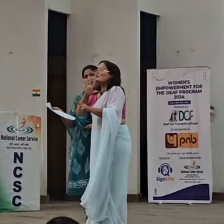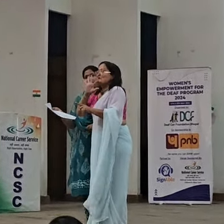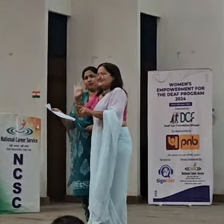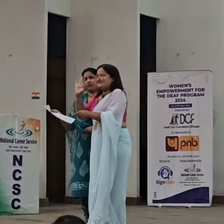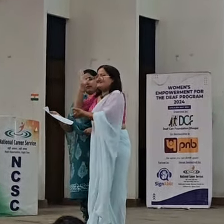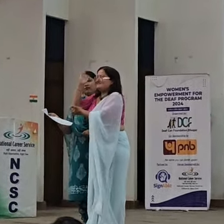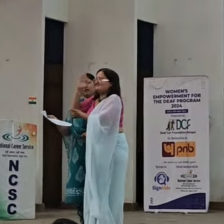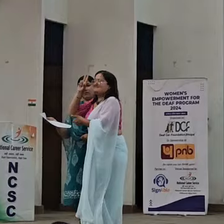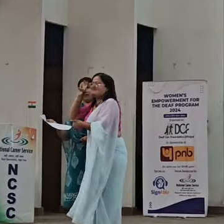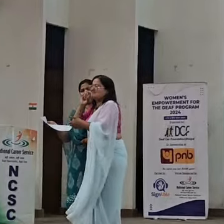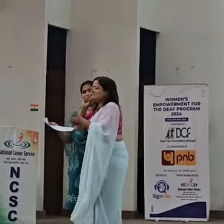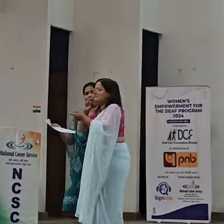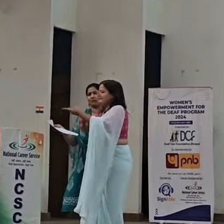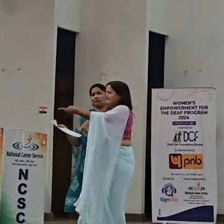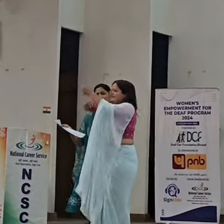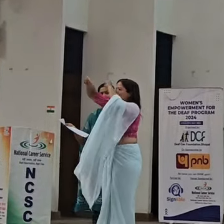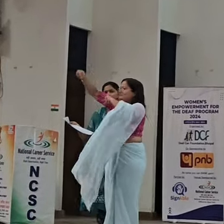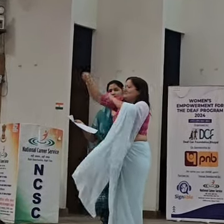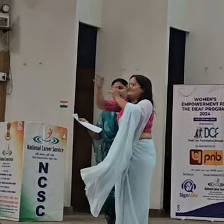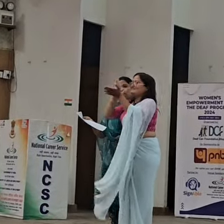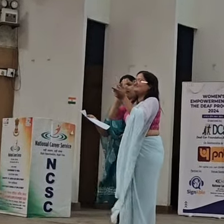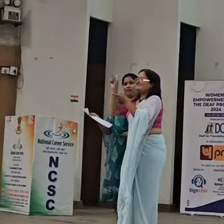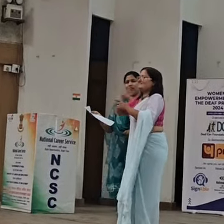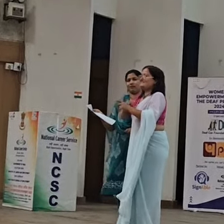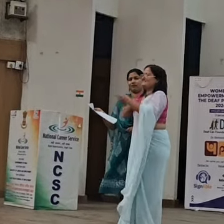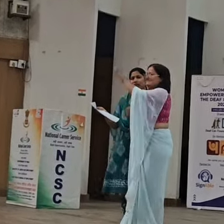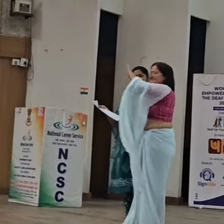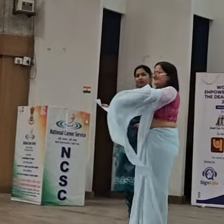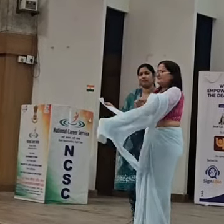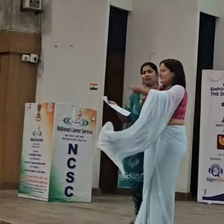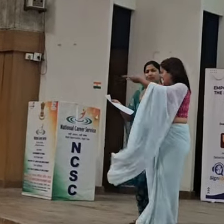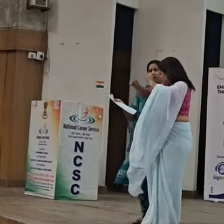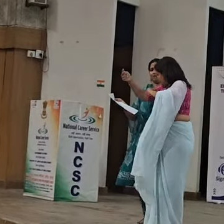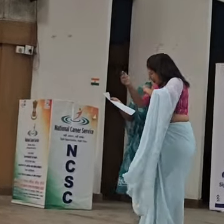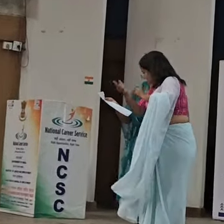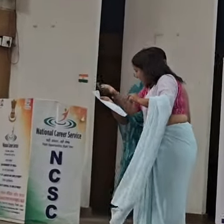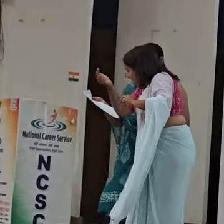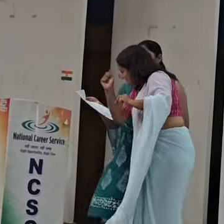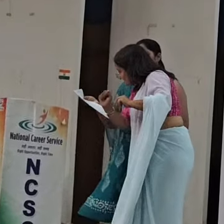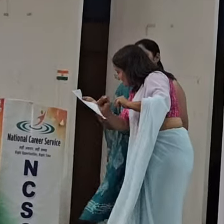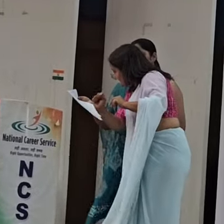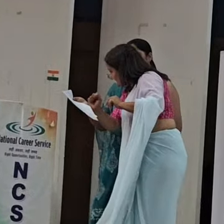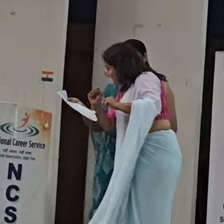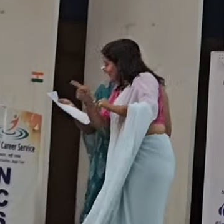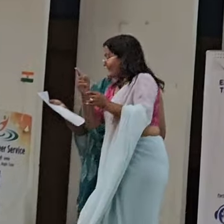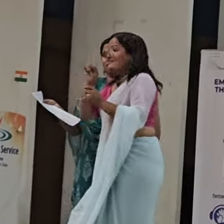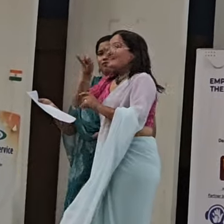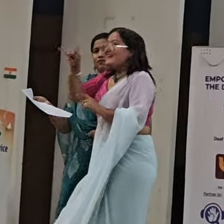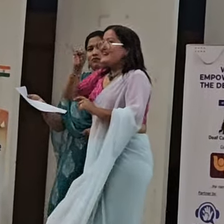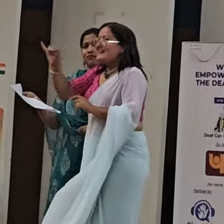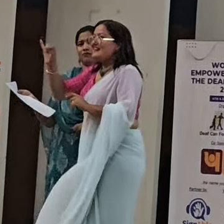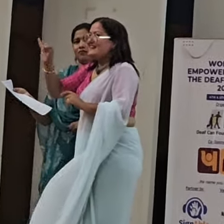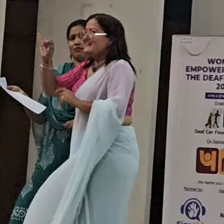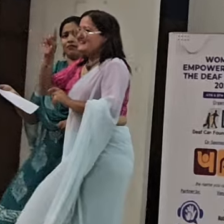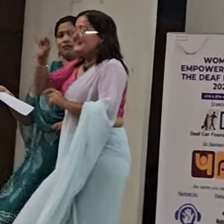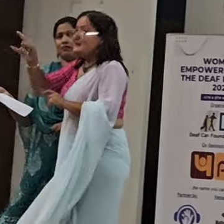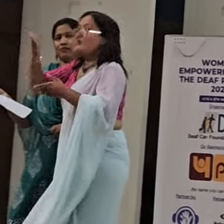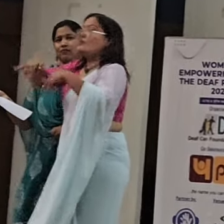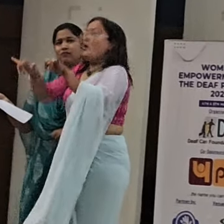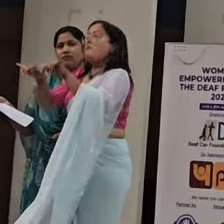उसके बाद 4:45 के आसपास मोहिनी जी मतलब अपना प्रेजेंटेशन रखने वाली थी, लेकिन अभी हम टाइमिंग थोड़ा सा चेंज कर रहे